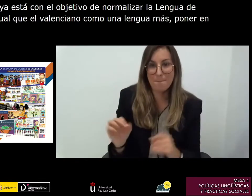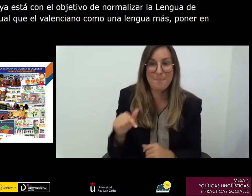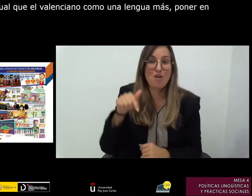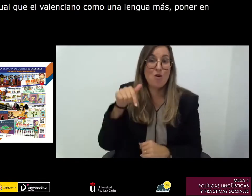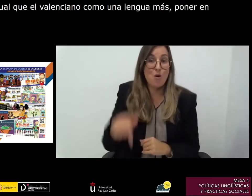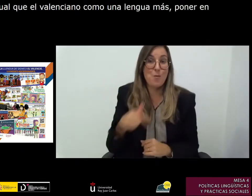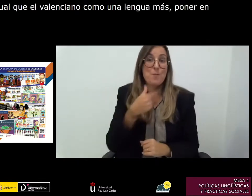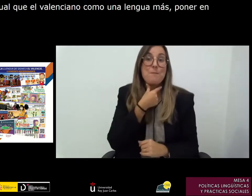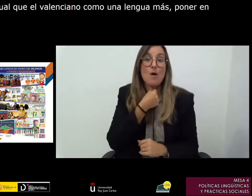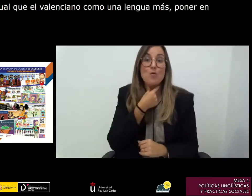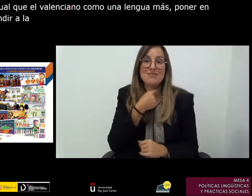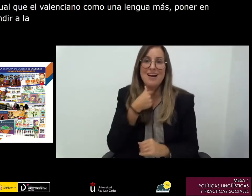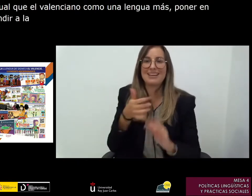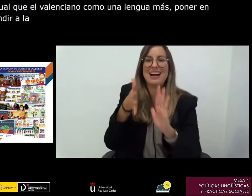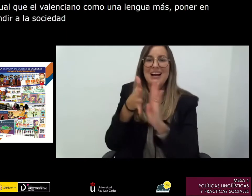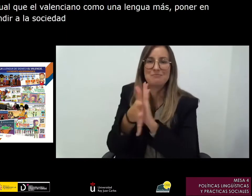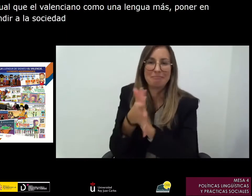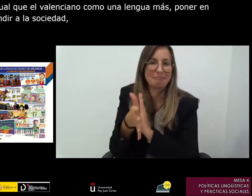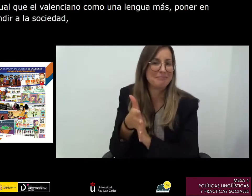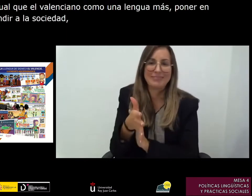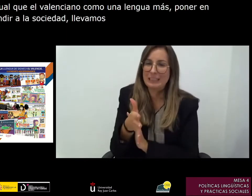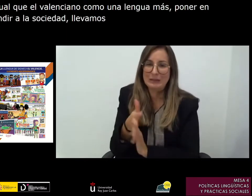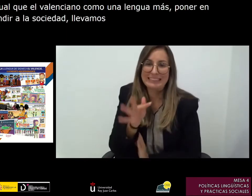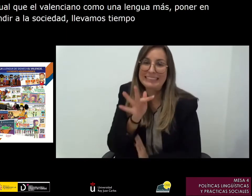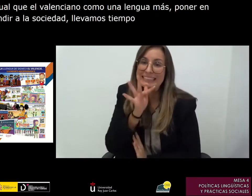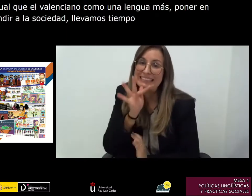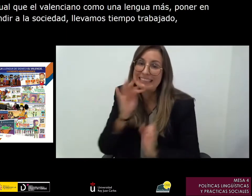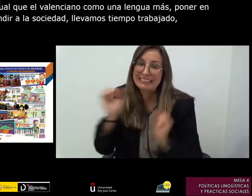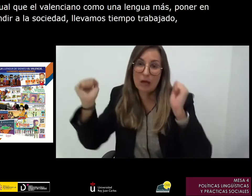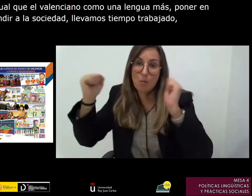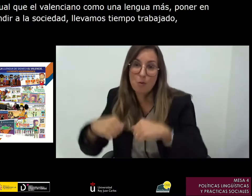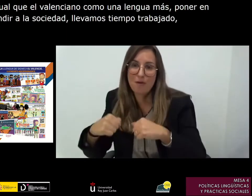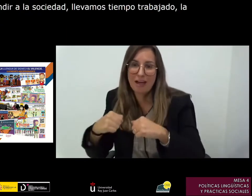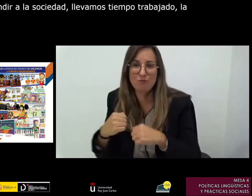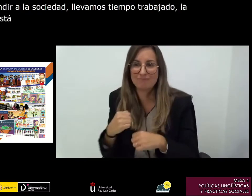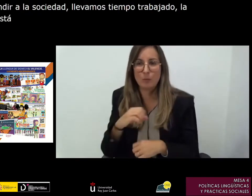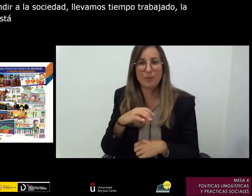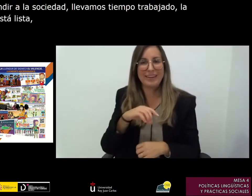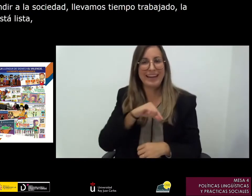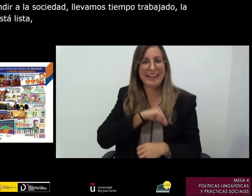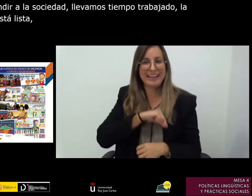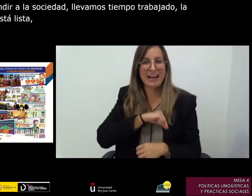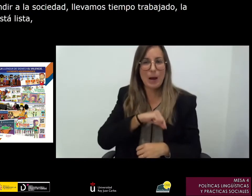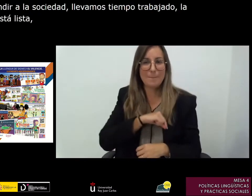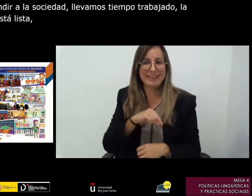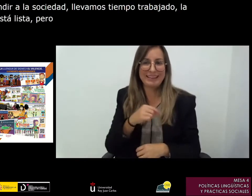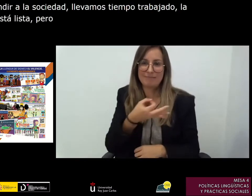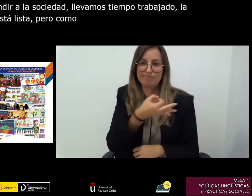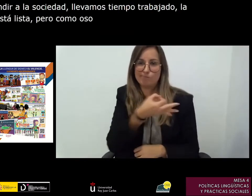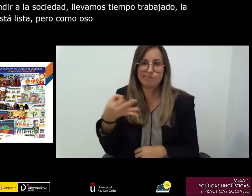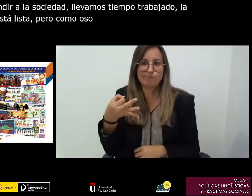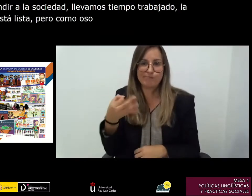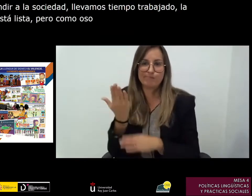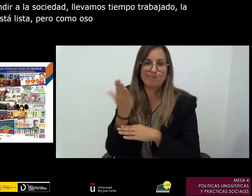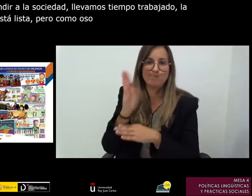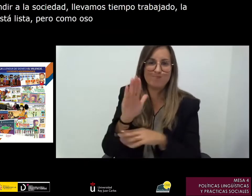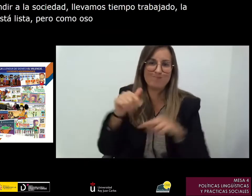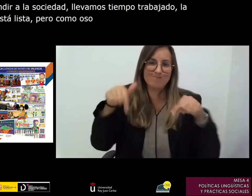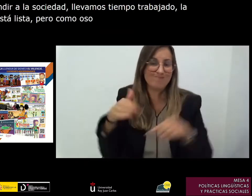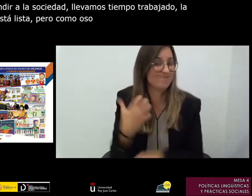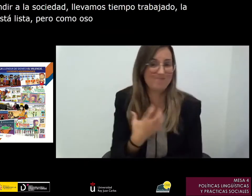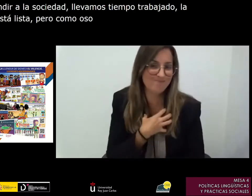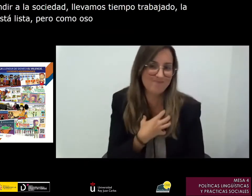Llevamos tiempo trabajado, la estrategia está lista, pero, como os decía antes, todavía no está aprobada, por